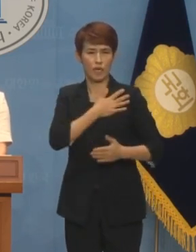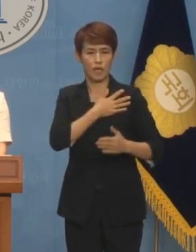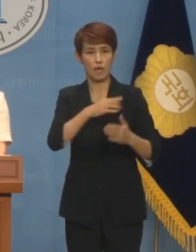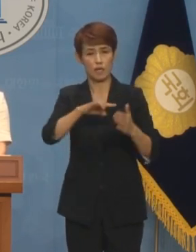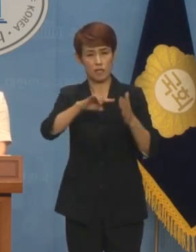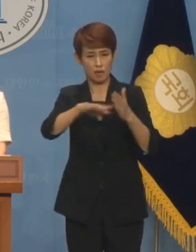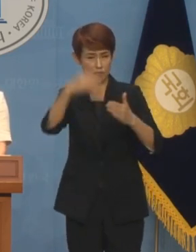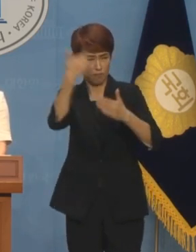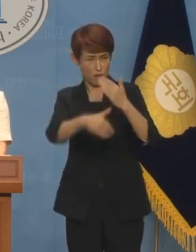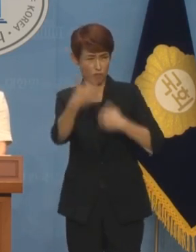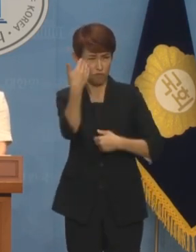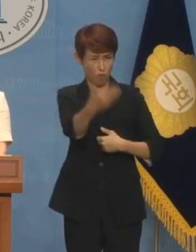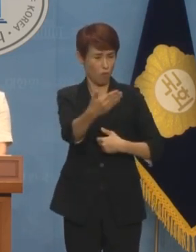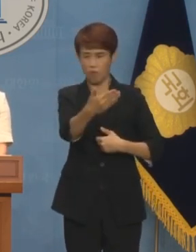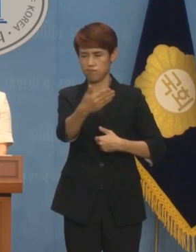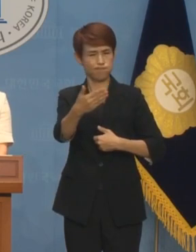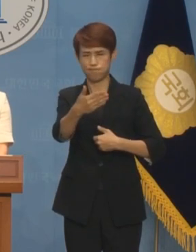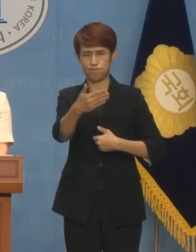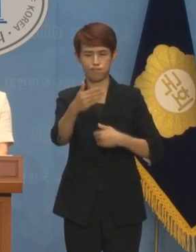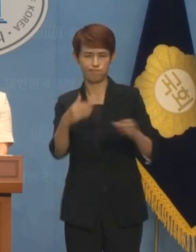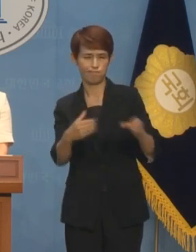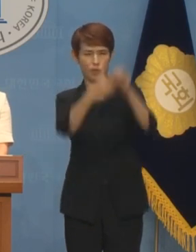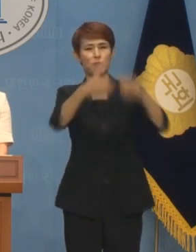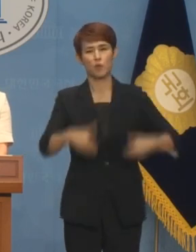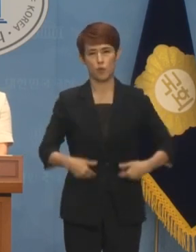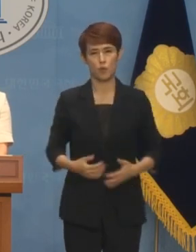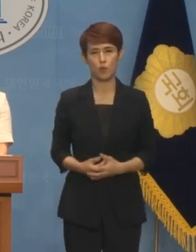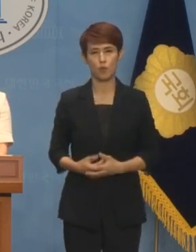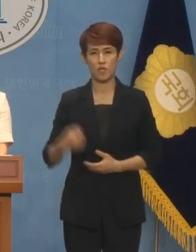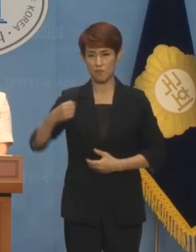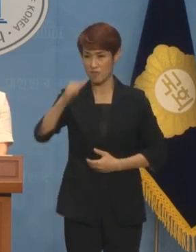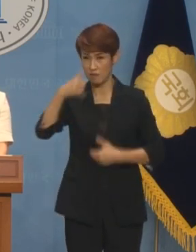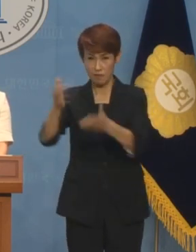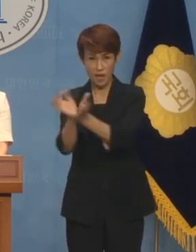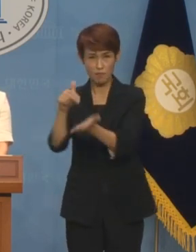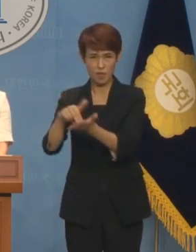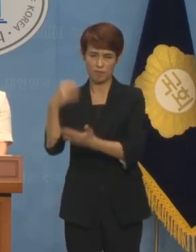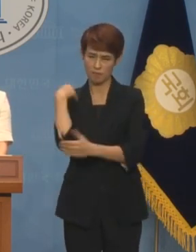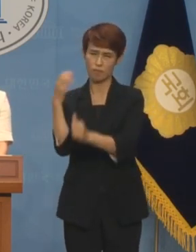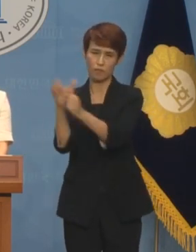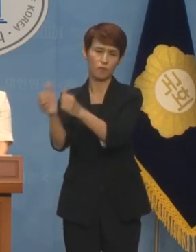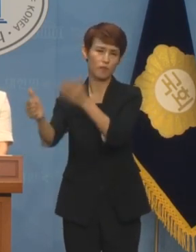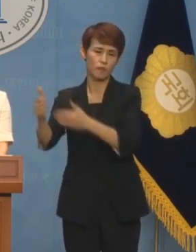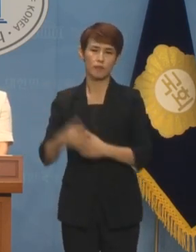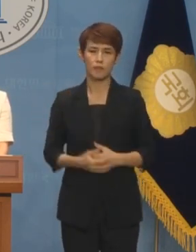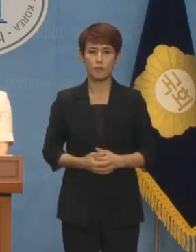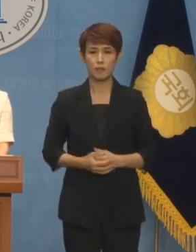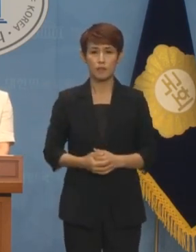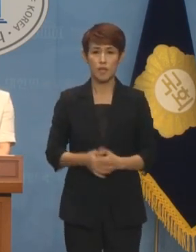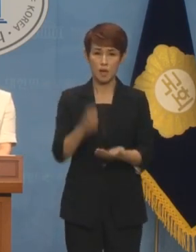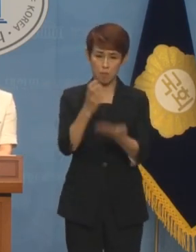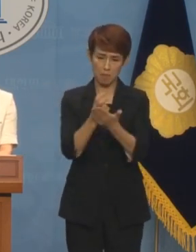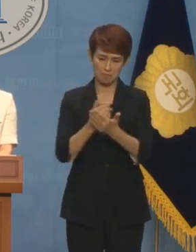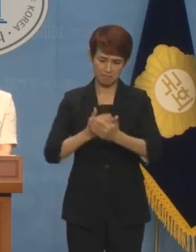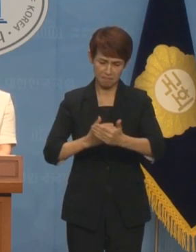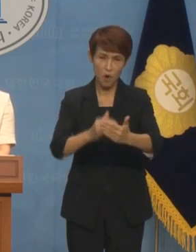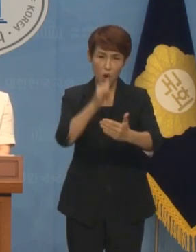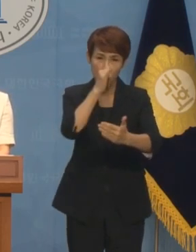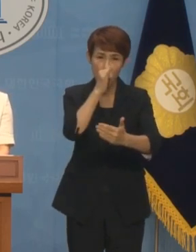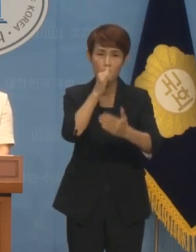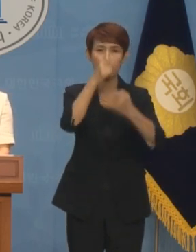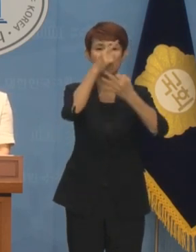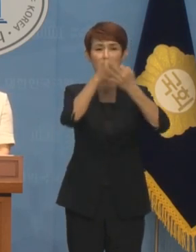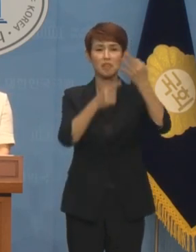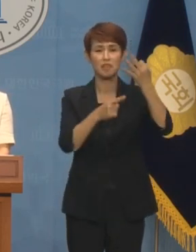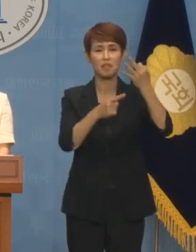맞서야 합니다. 과반 야당으로서 제 몫을 해내야 할 때입니다. 이미 법령이 개정되어서 윤석열표